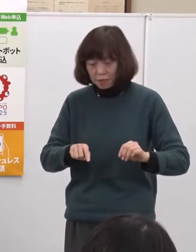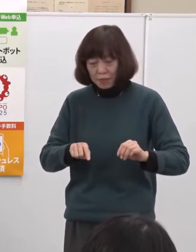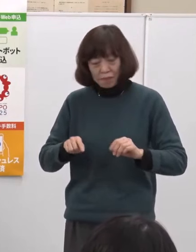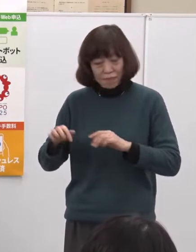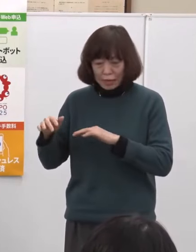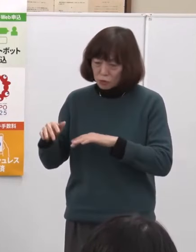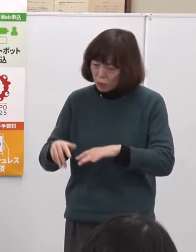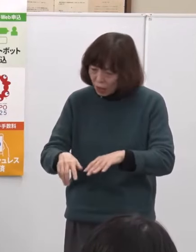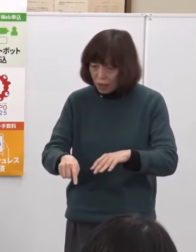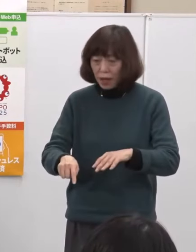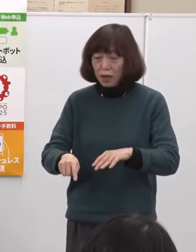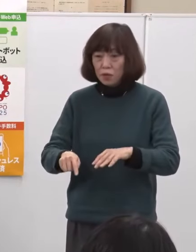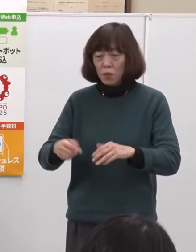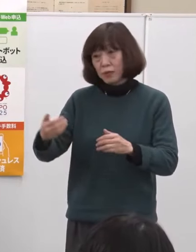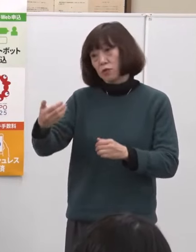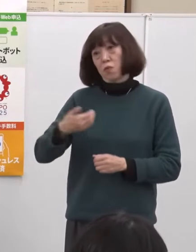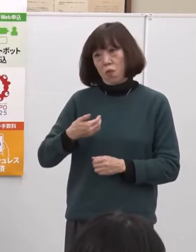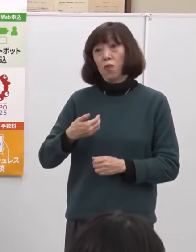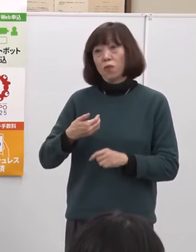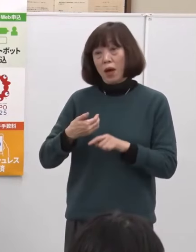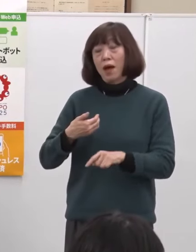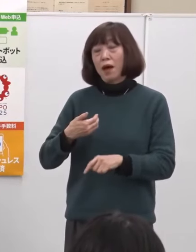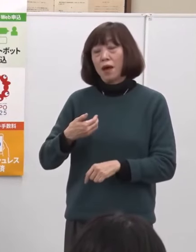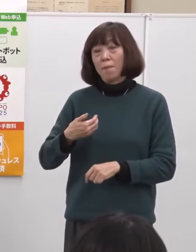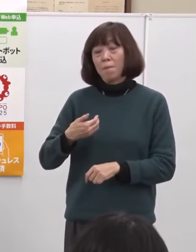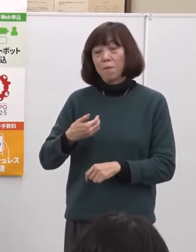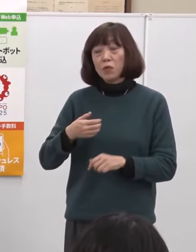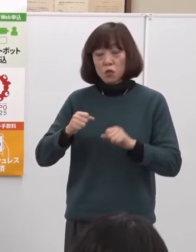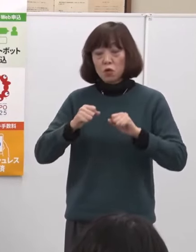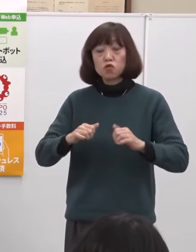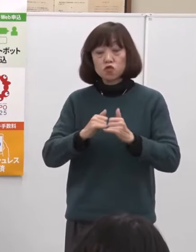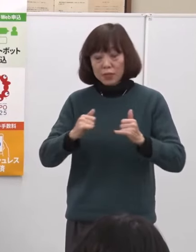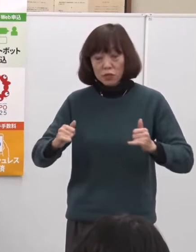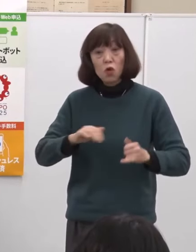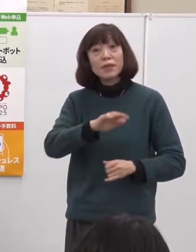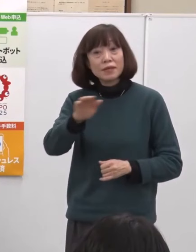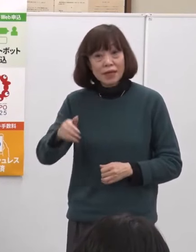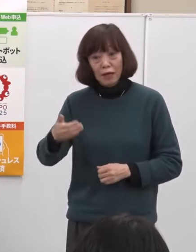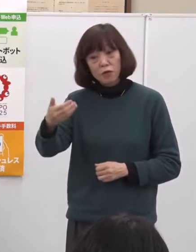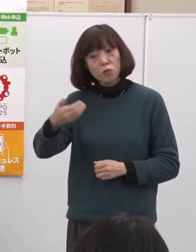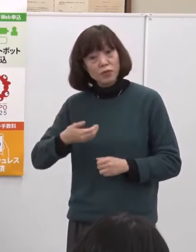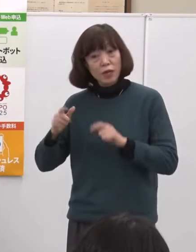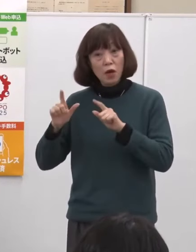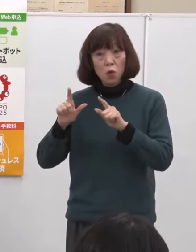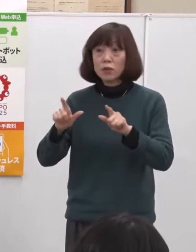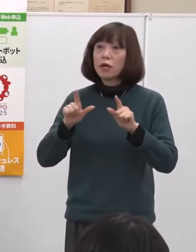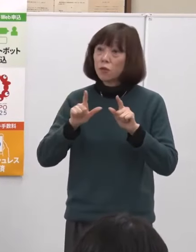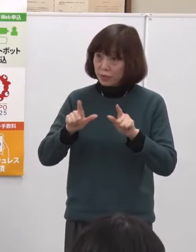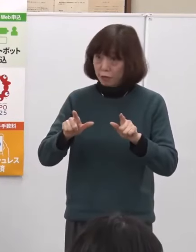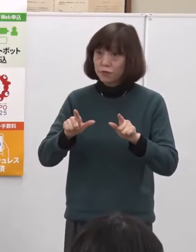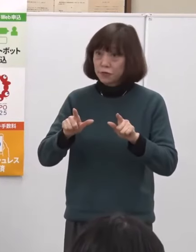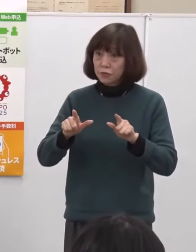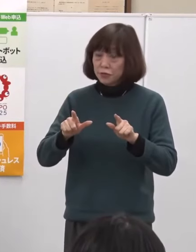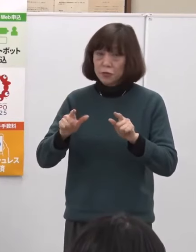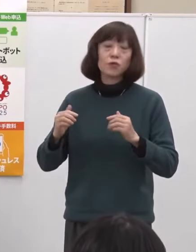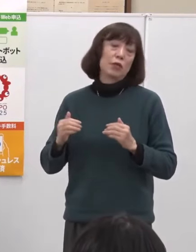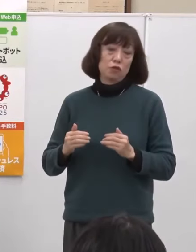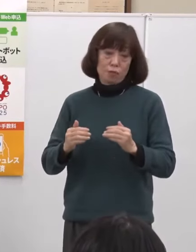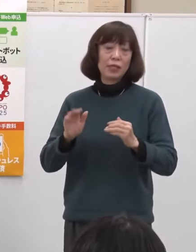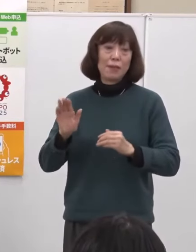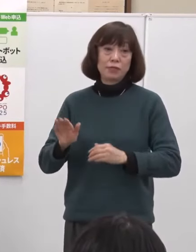問に関してですね、それはそれとして住民の皆さんからご質問があればお答えする機会というのはきちんと設けながら進めています。